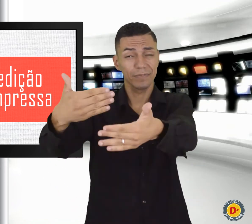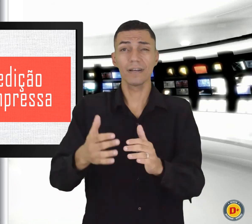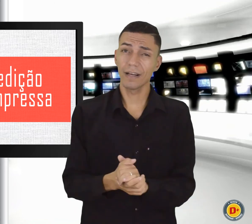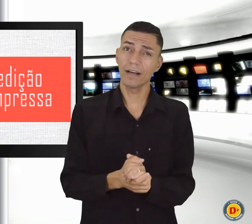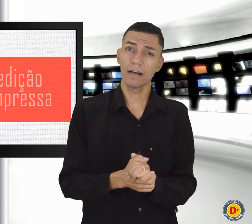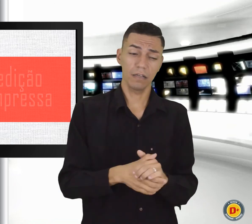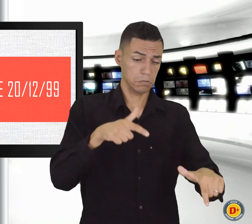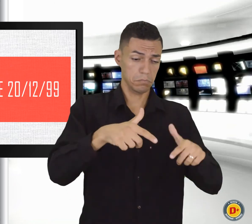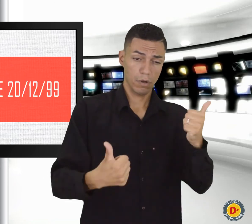3.298, de